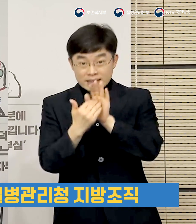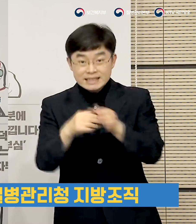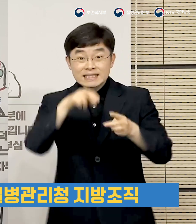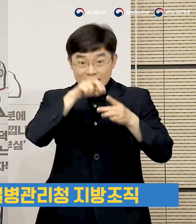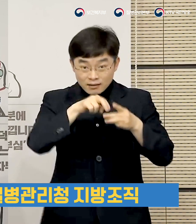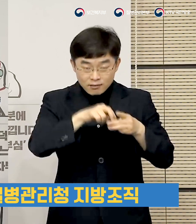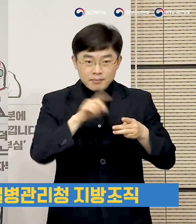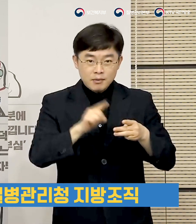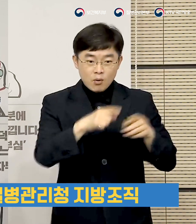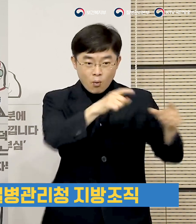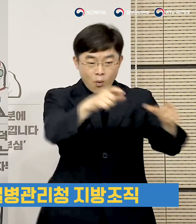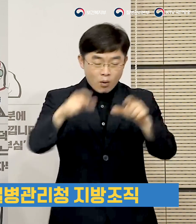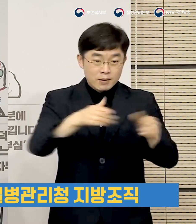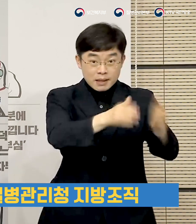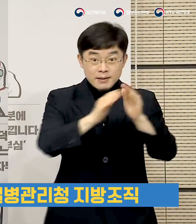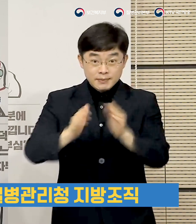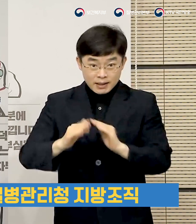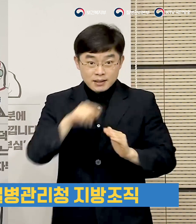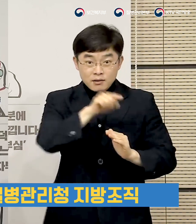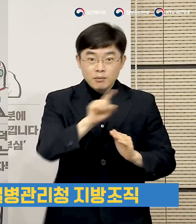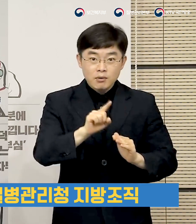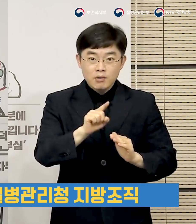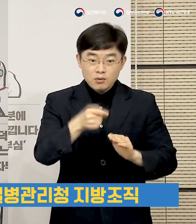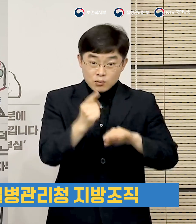질병관리청의 지방조직입니다.